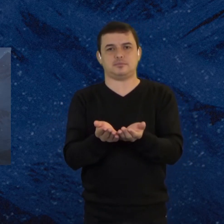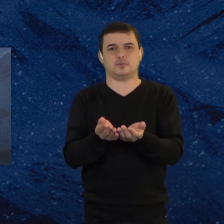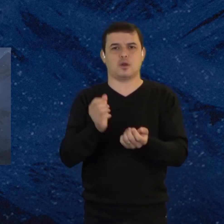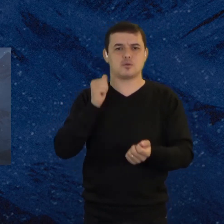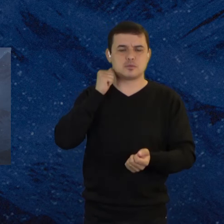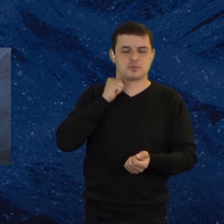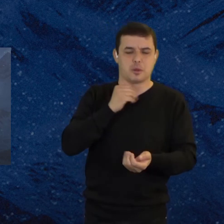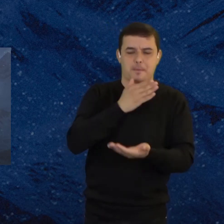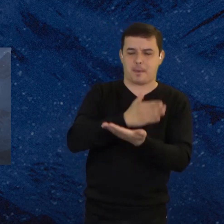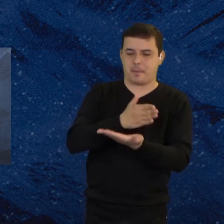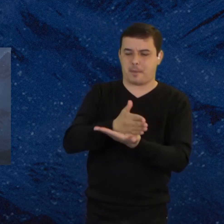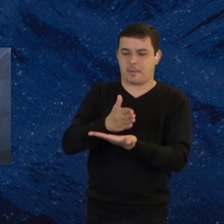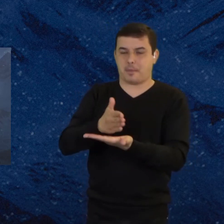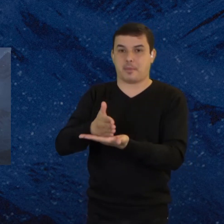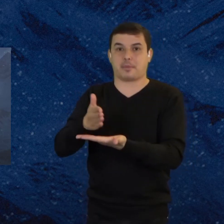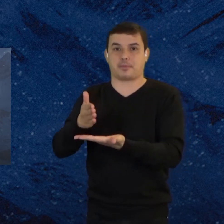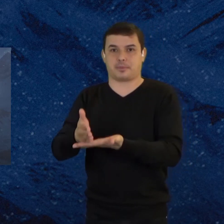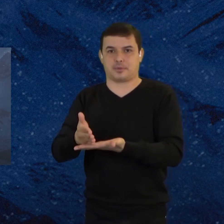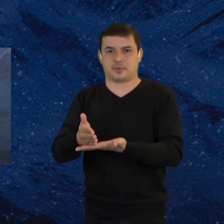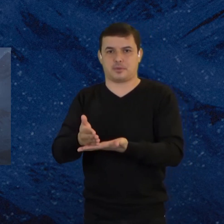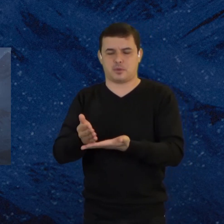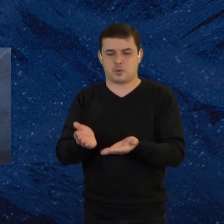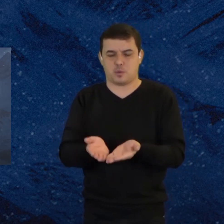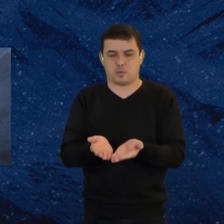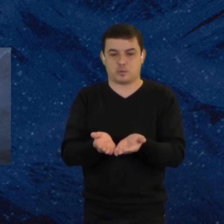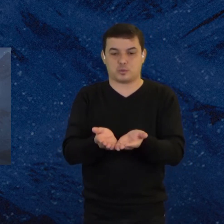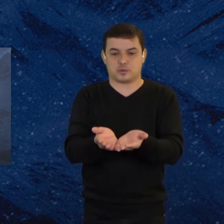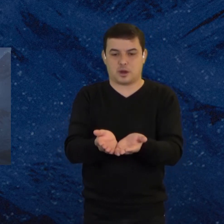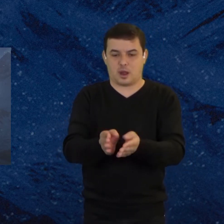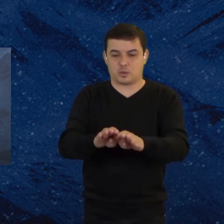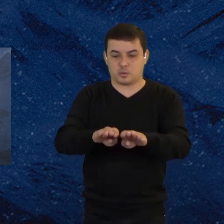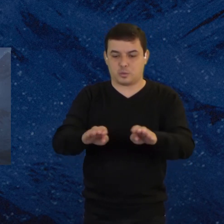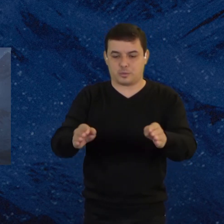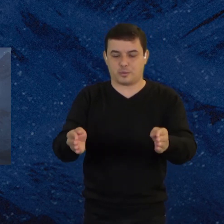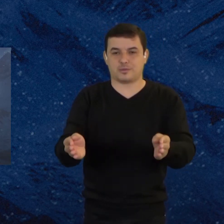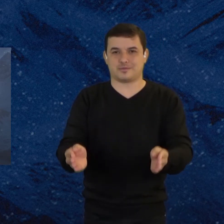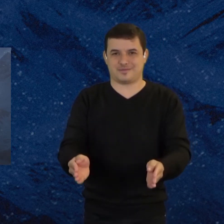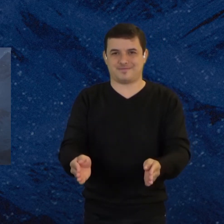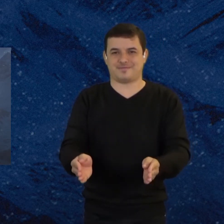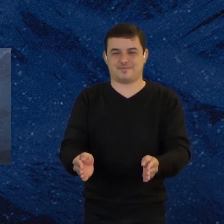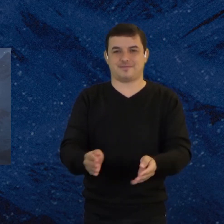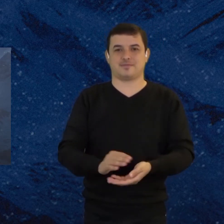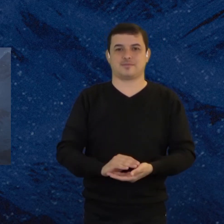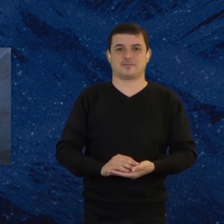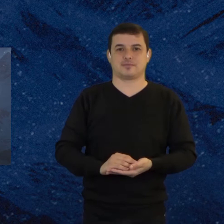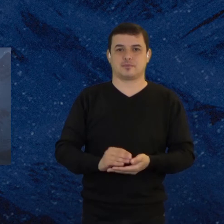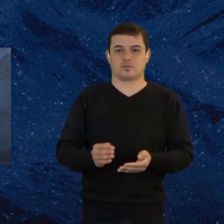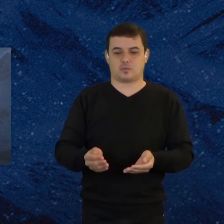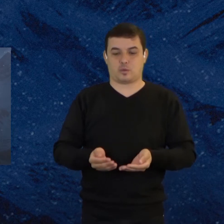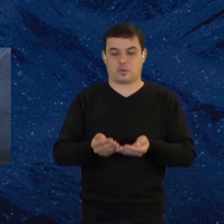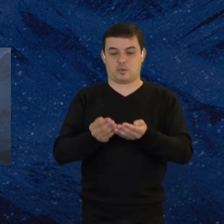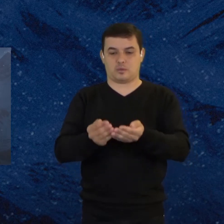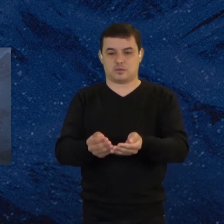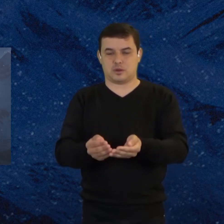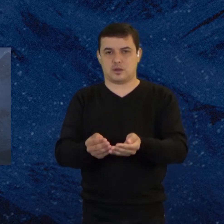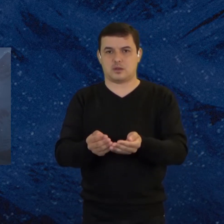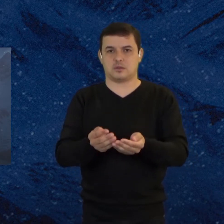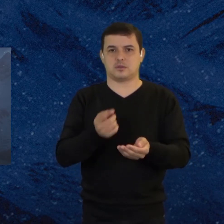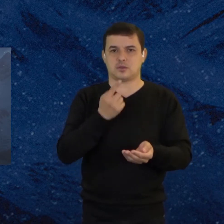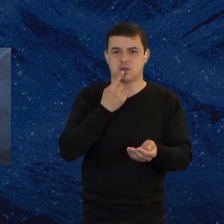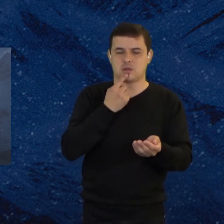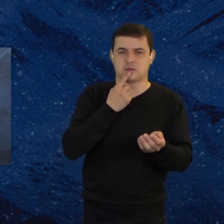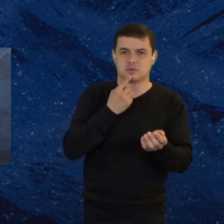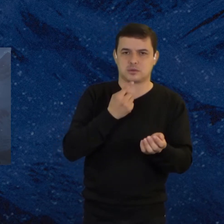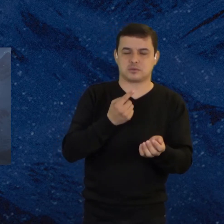em pedaços e colocar sobre o altar. Então, espargia o sangue, colocava